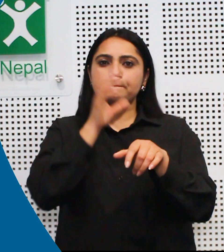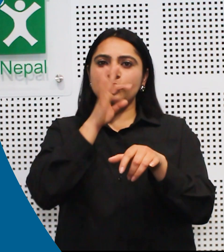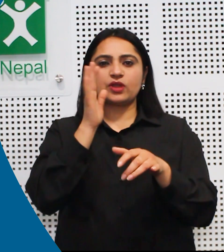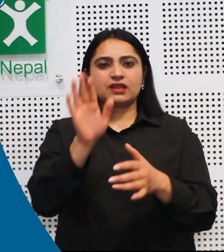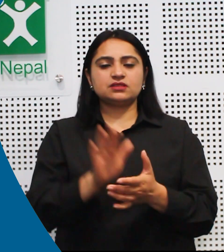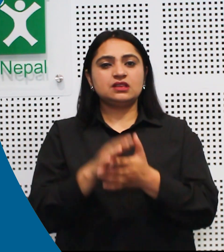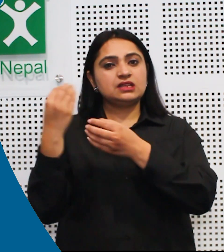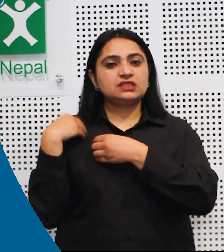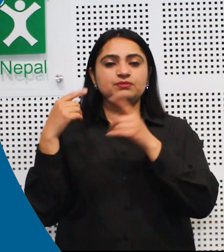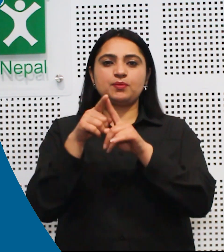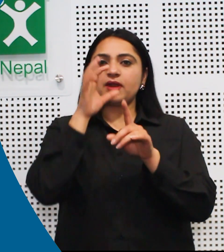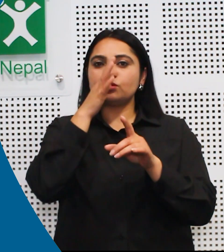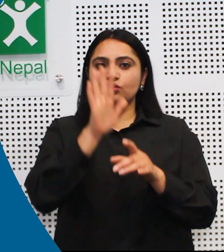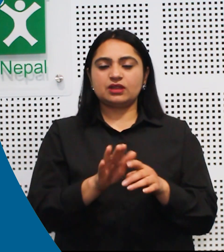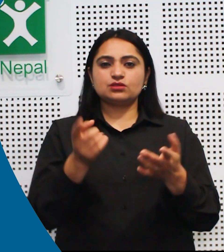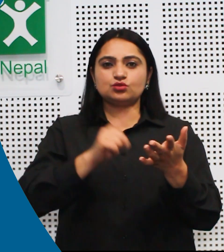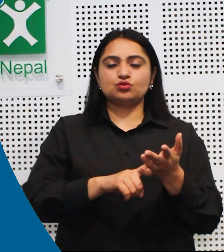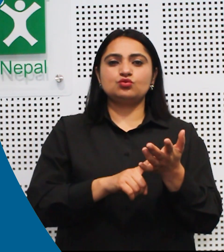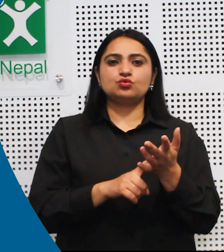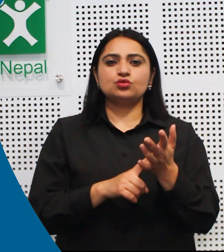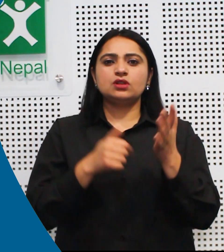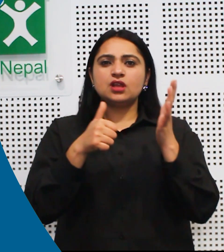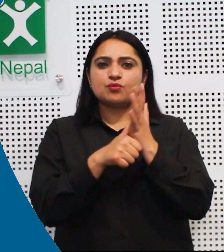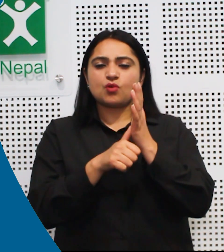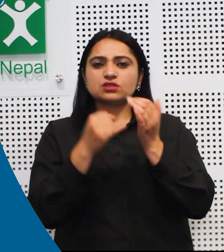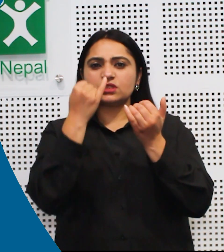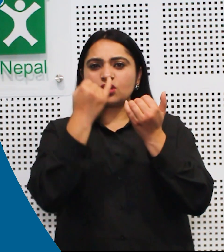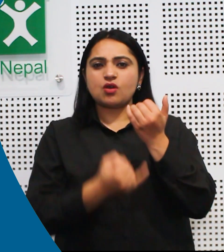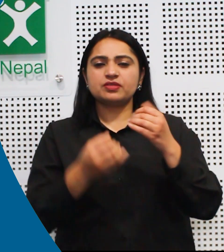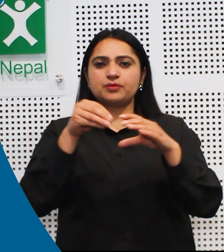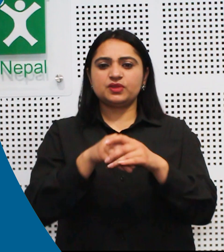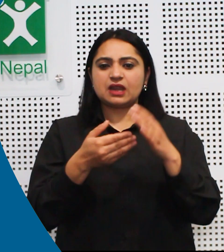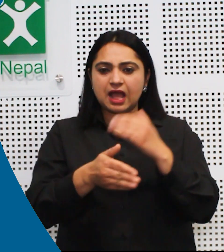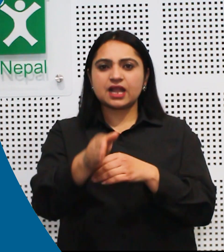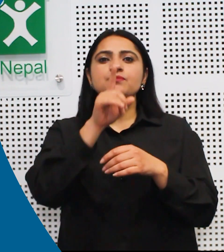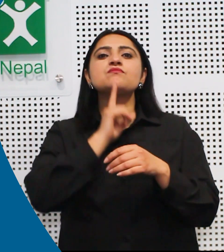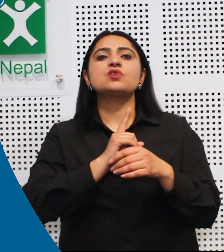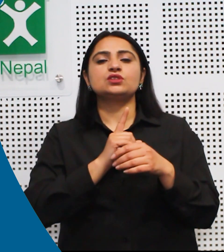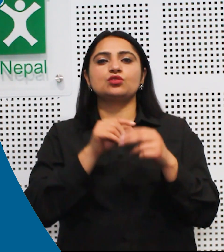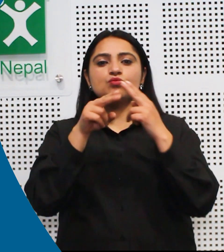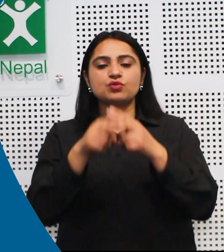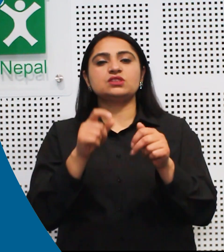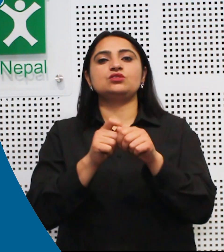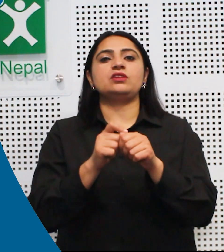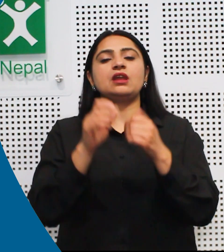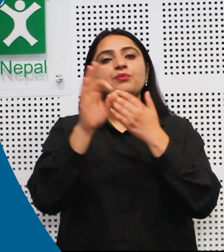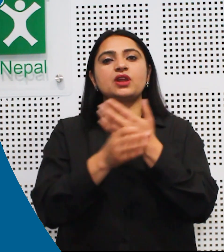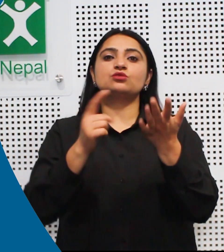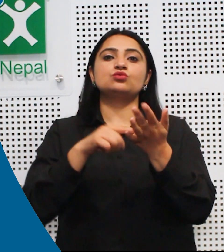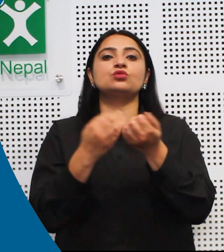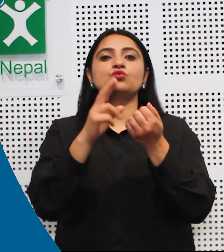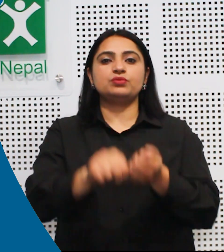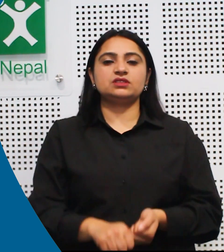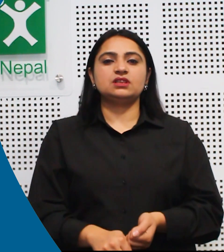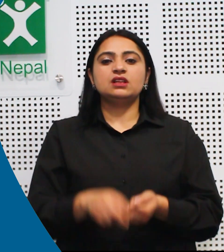तोकिएको छ। जस्तै सुरु मङ्सिर मसान्तभित्रदेखि नै अब यो आगामी वर्षको बजेटको तयारीको होइन यो प्रक्रियाहरू चाहिँ सुरु हुन्छ